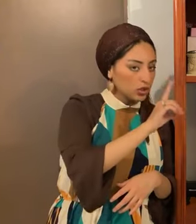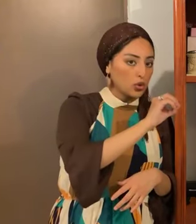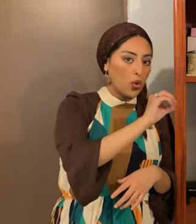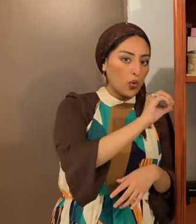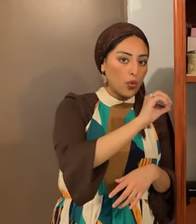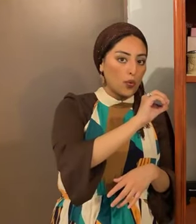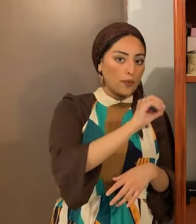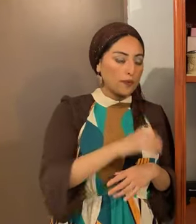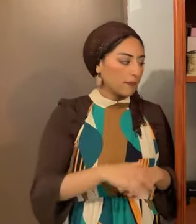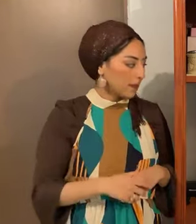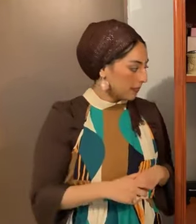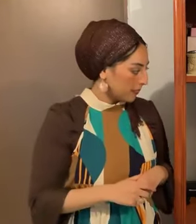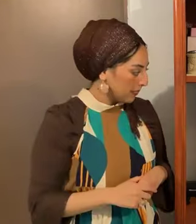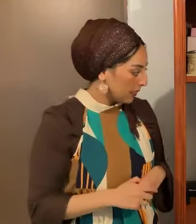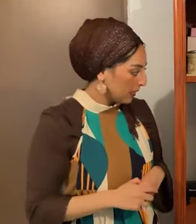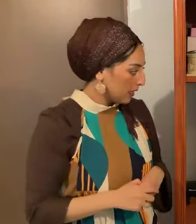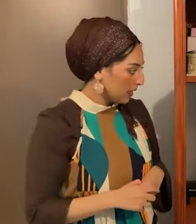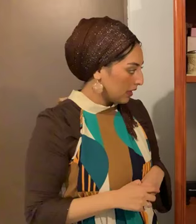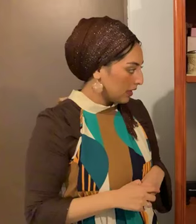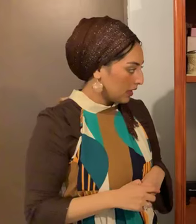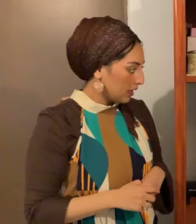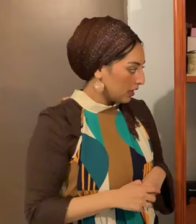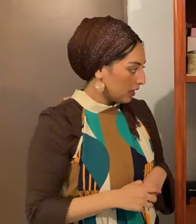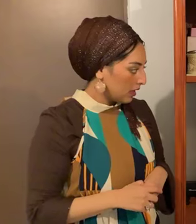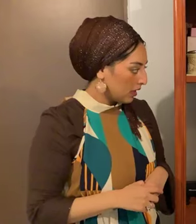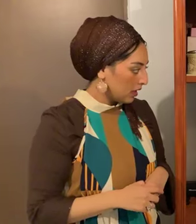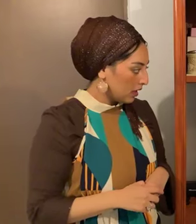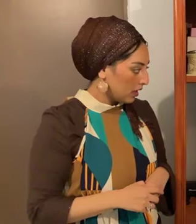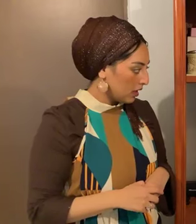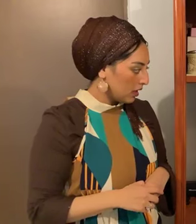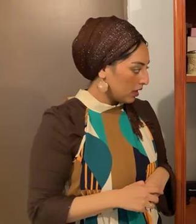do. Esta ya me queda un poquito alta.